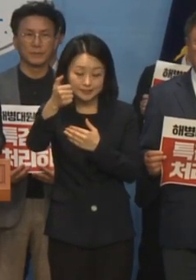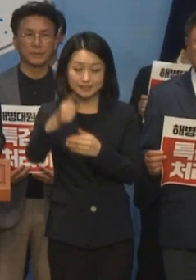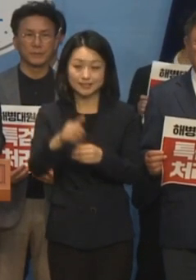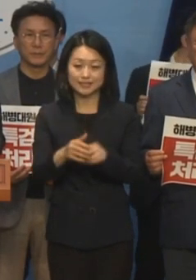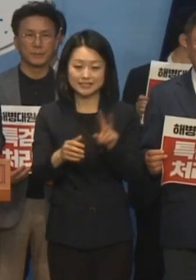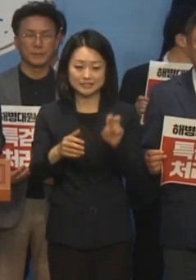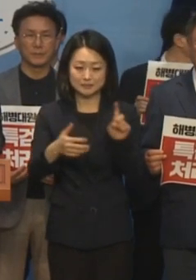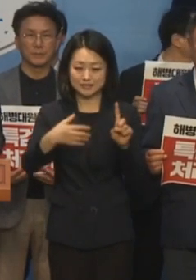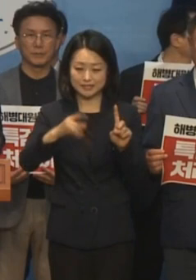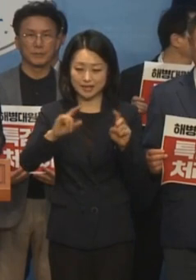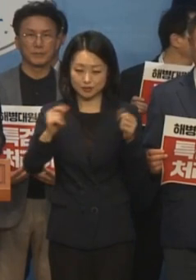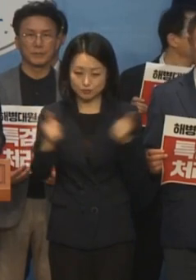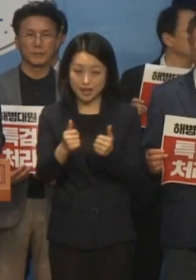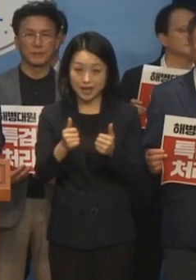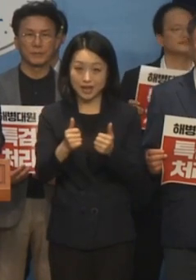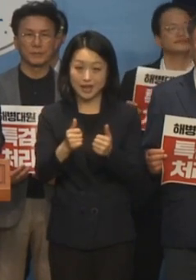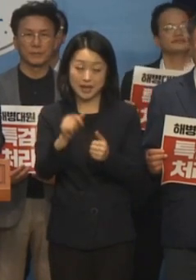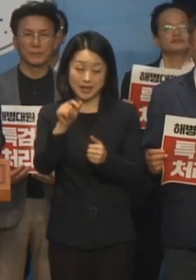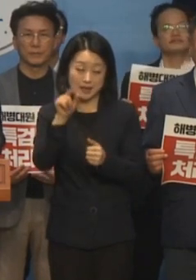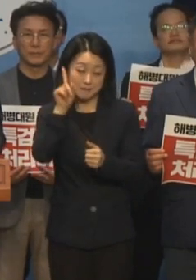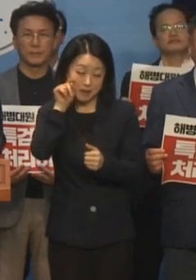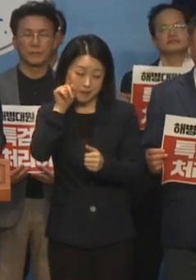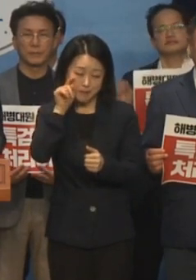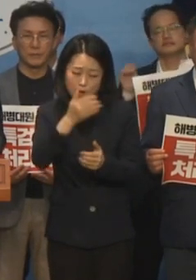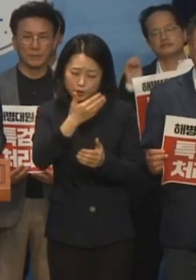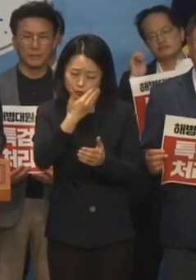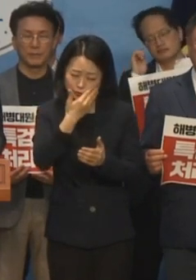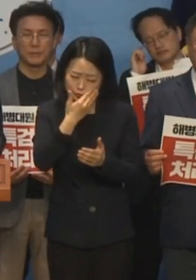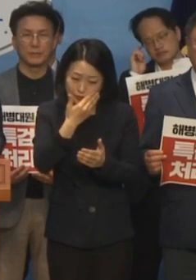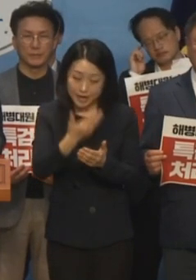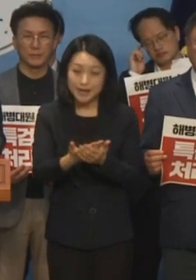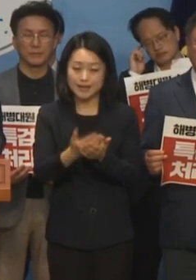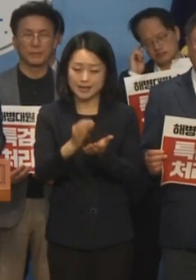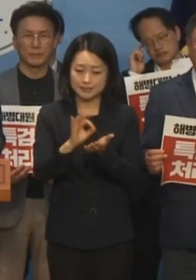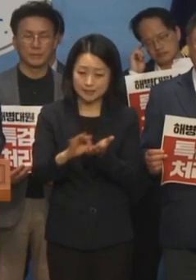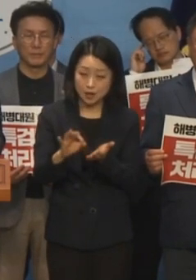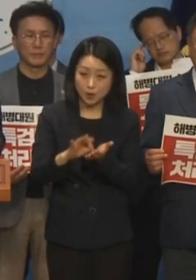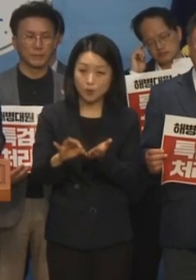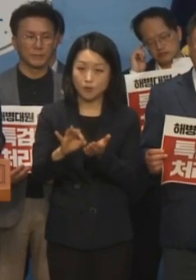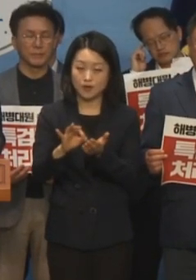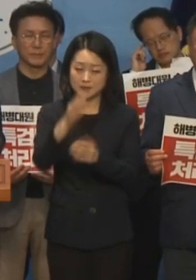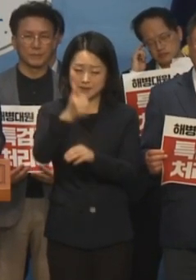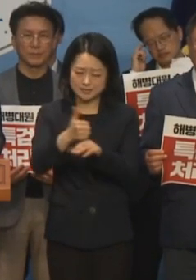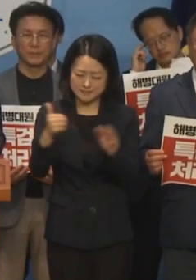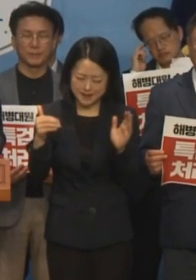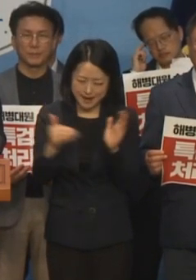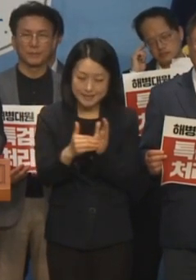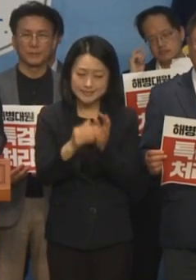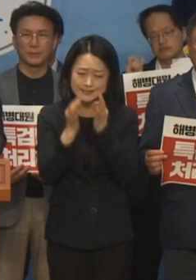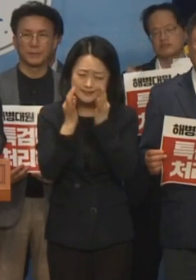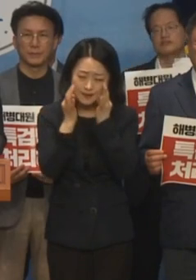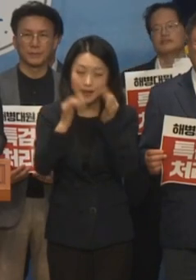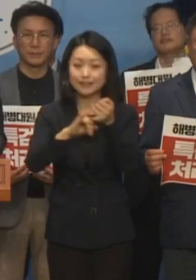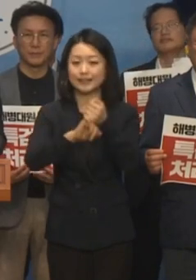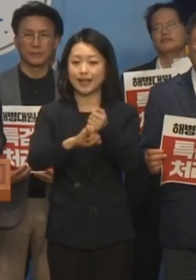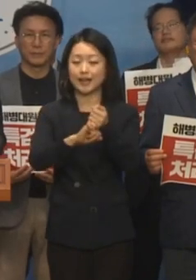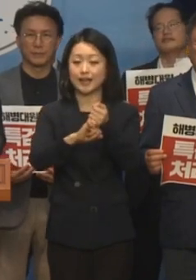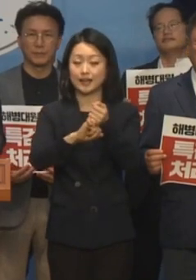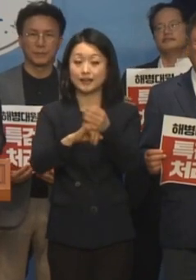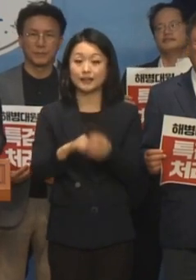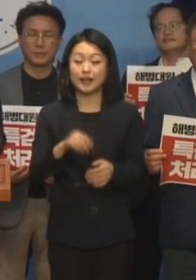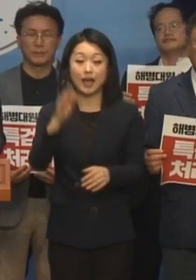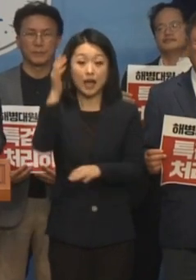허투루 보내지 않겠다. 마지막 날까지 철저히 임하겠다고 하셨습니다. 이 시기를